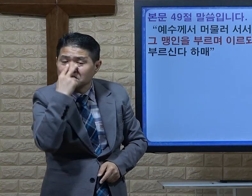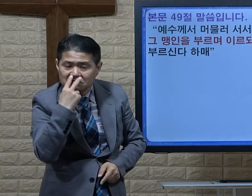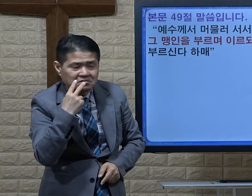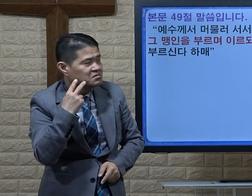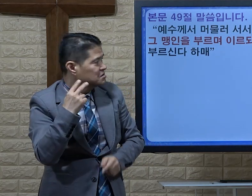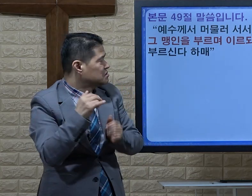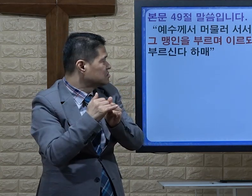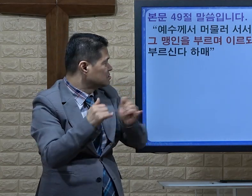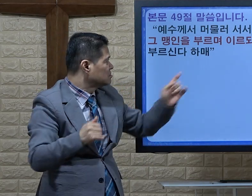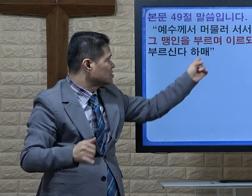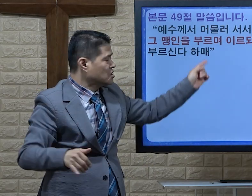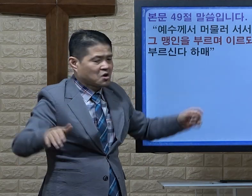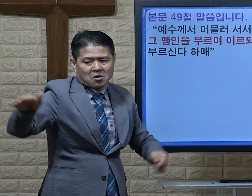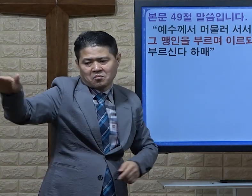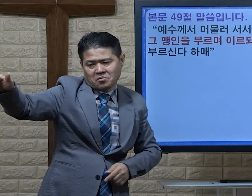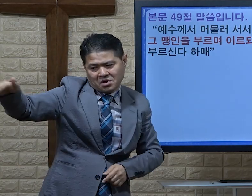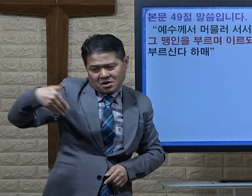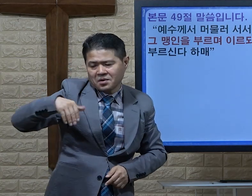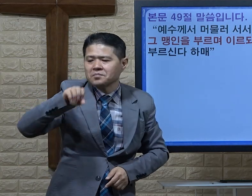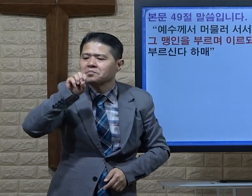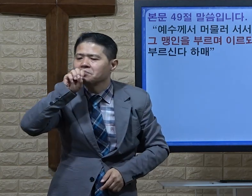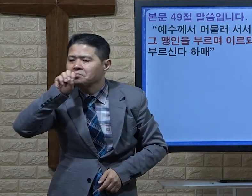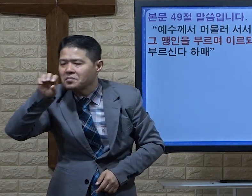그 맹인을 부르며 이르되